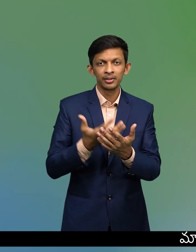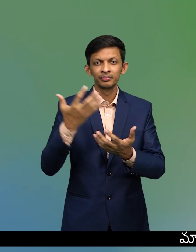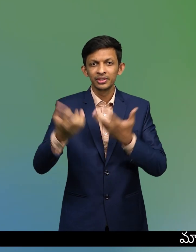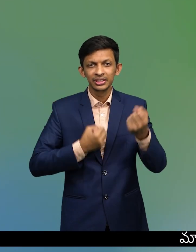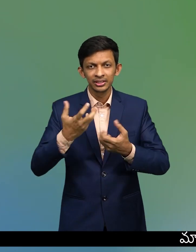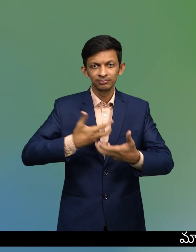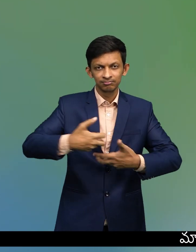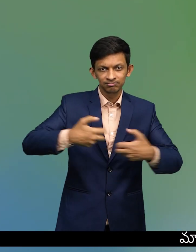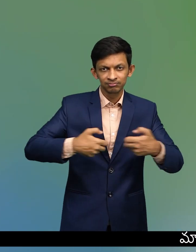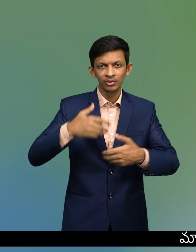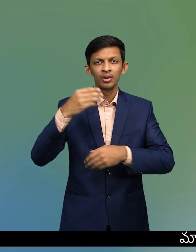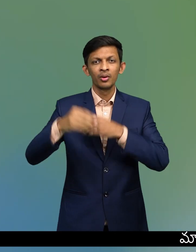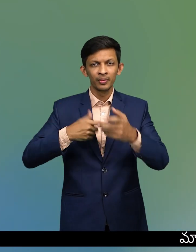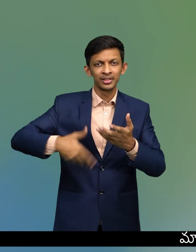మార్కెట్లో పాల్గొనండి.